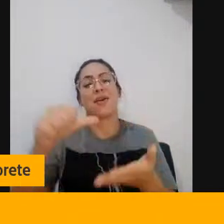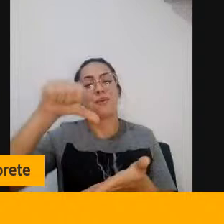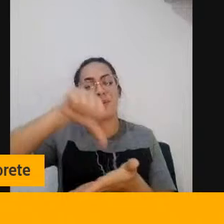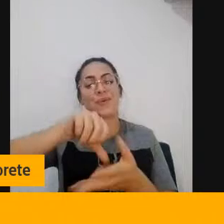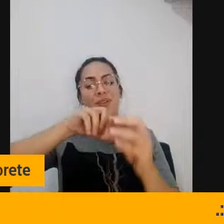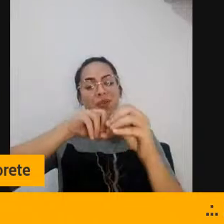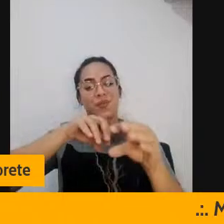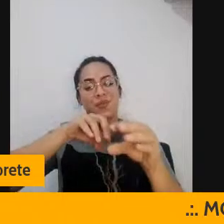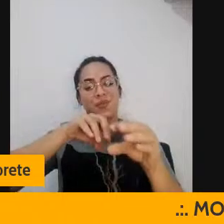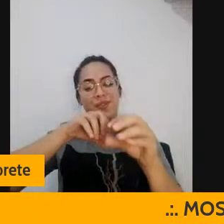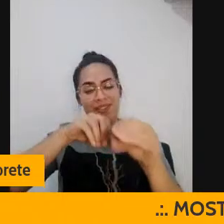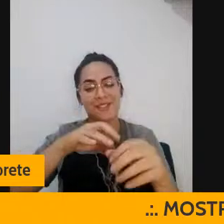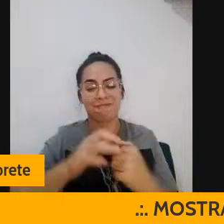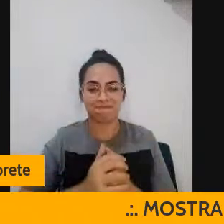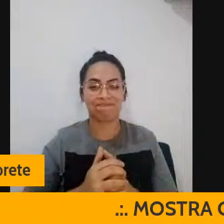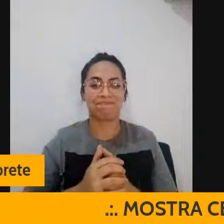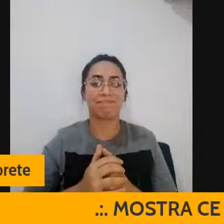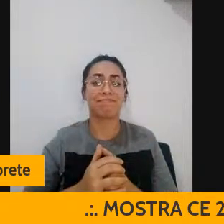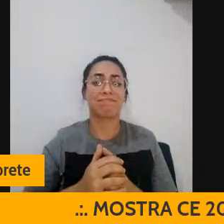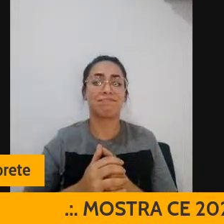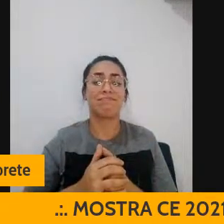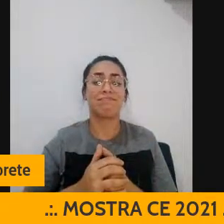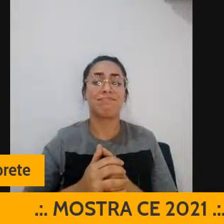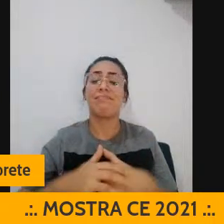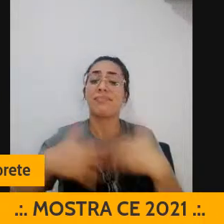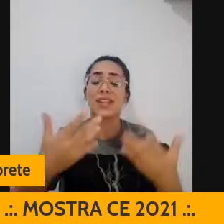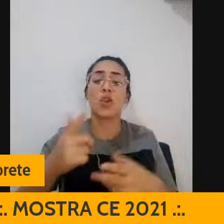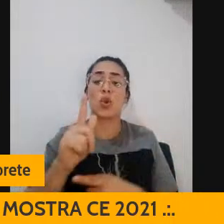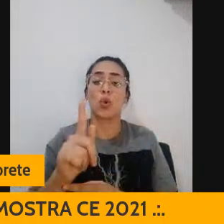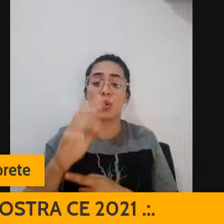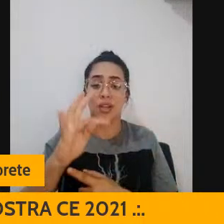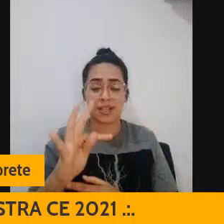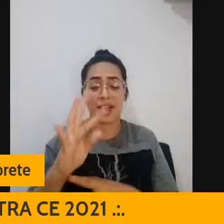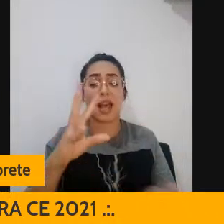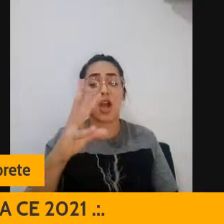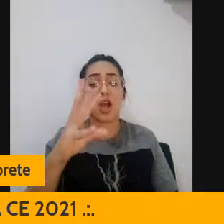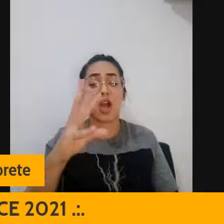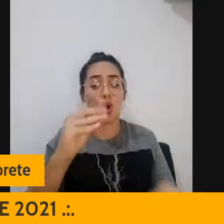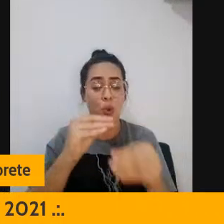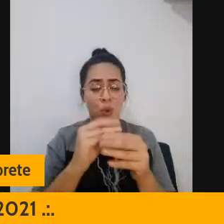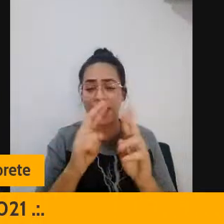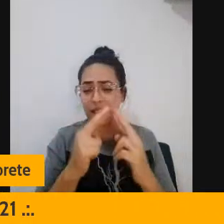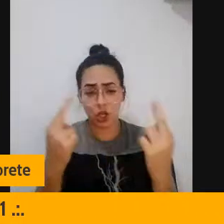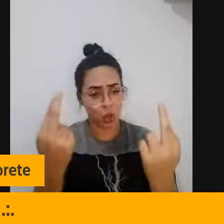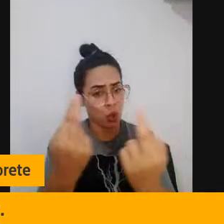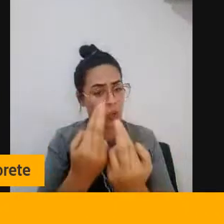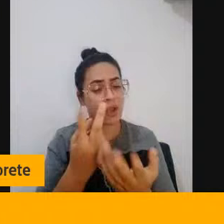Quem sabe os GTs continuam aí se reunindo, né,